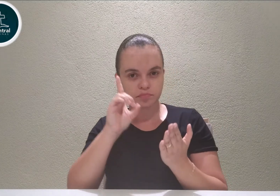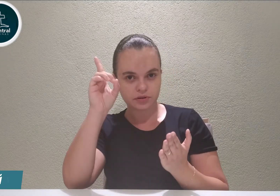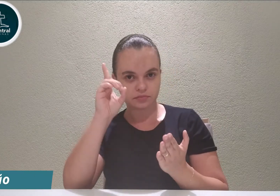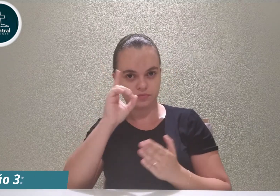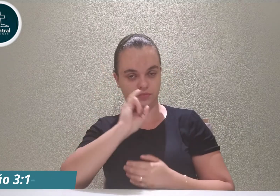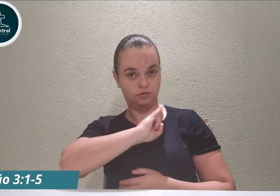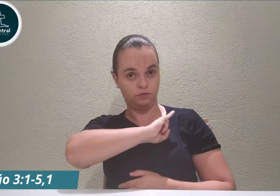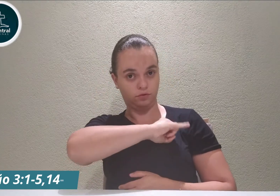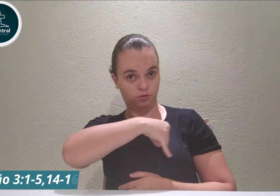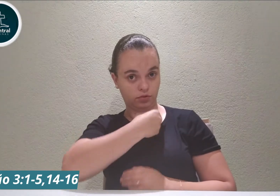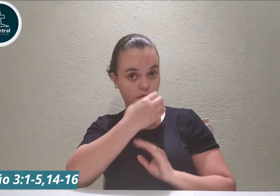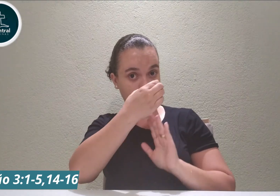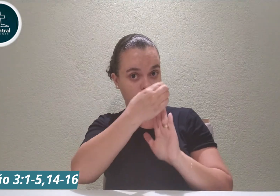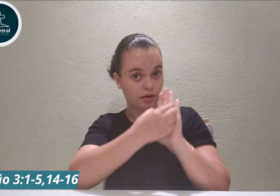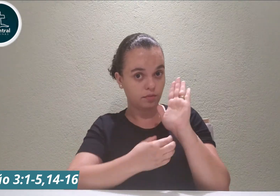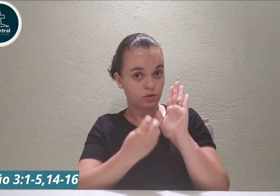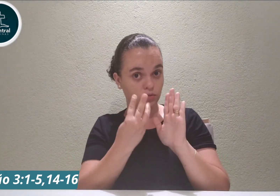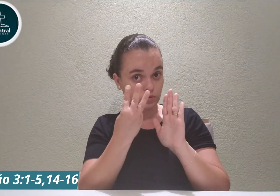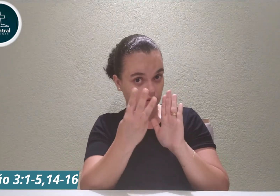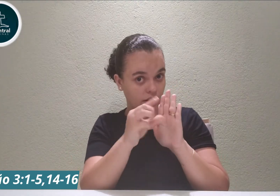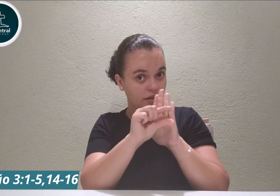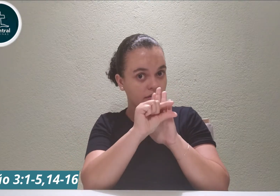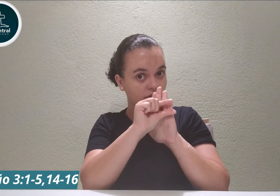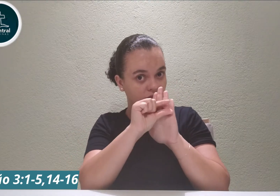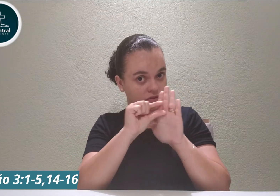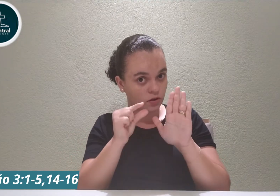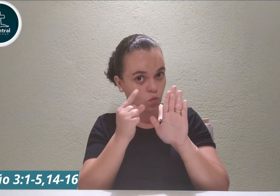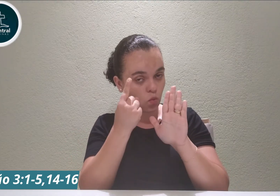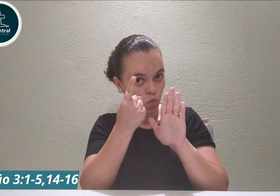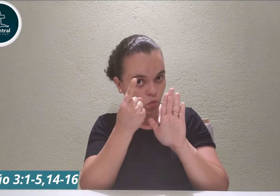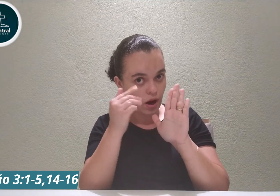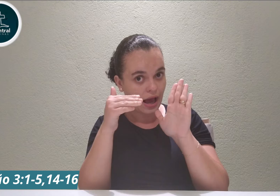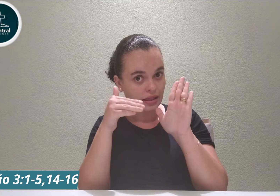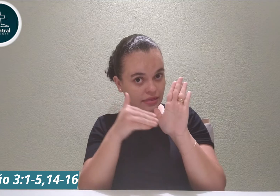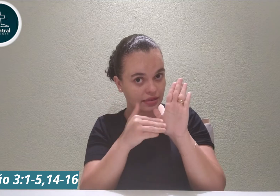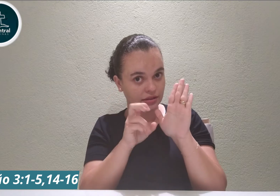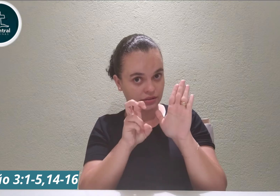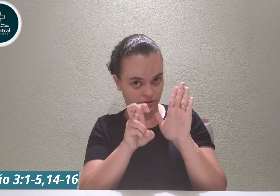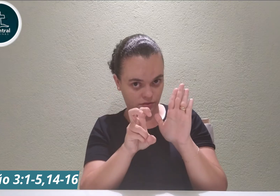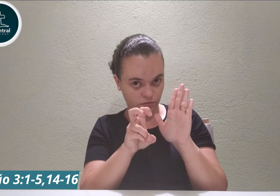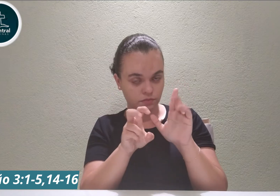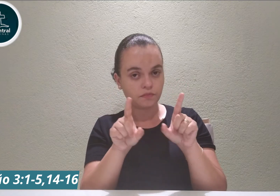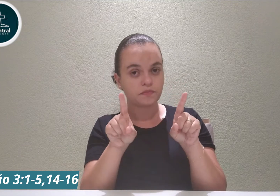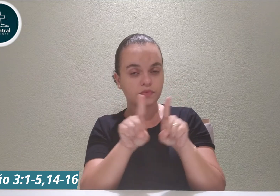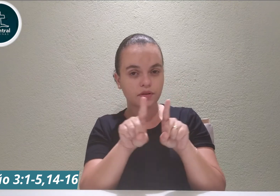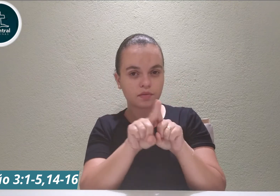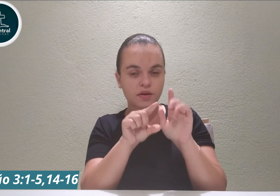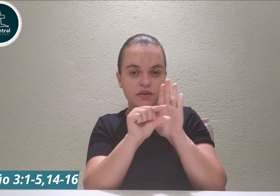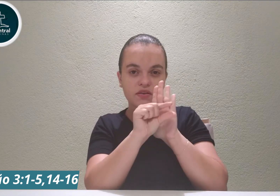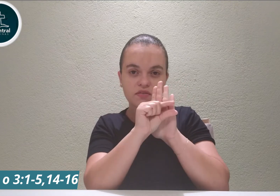Vamos agora acompanhar a leitura bíblica do Evangelho de João, capítulo 3,